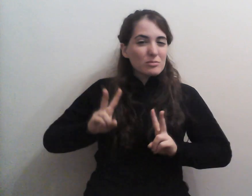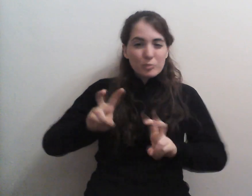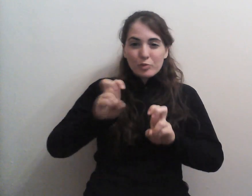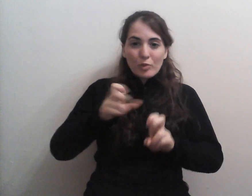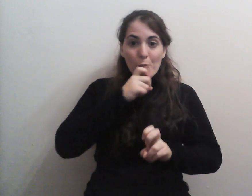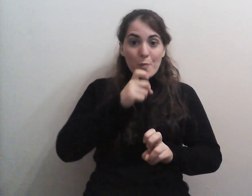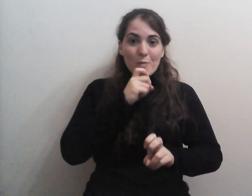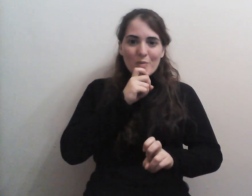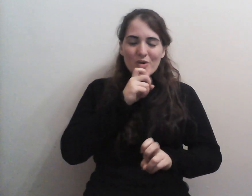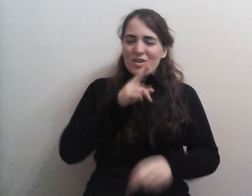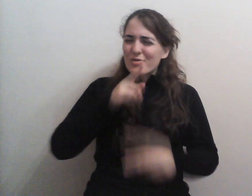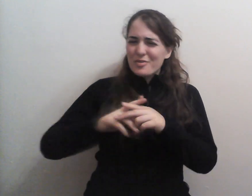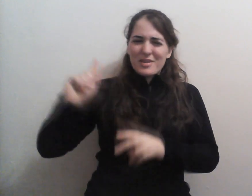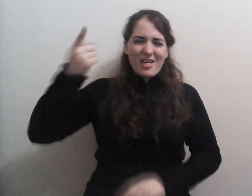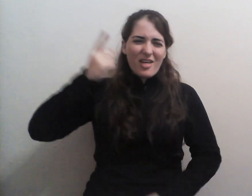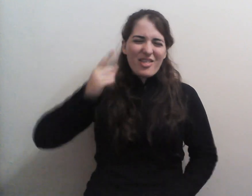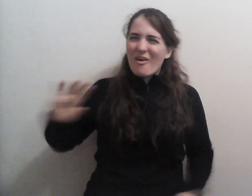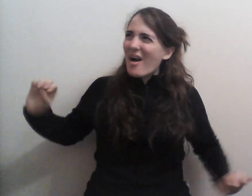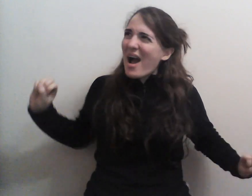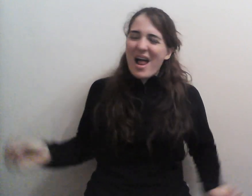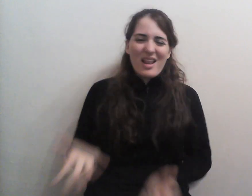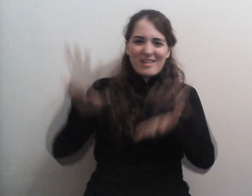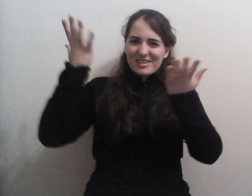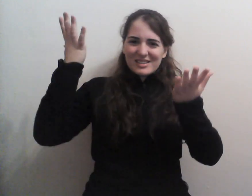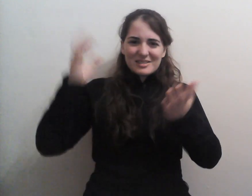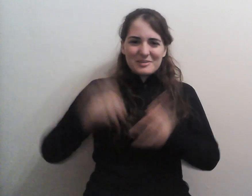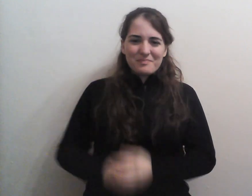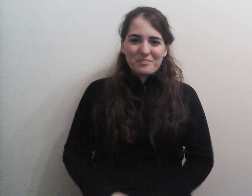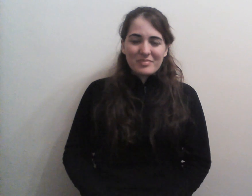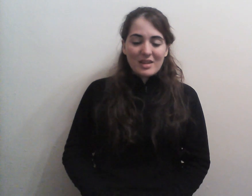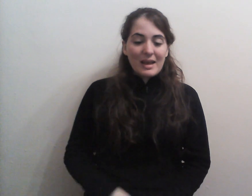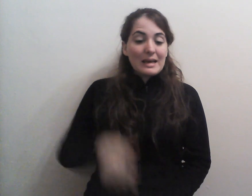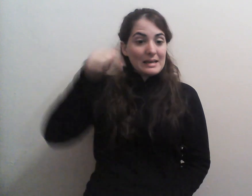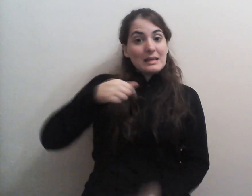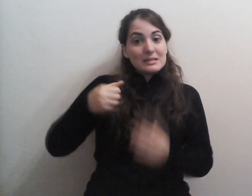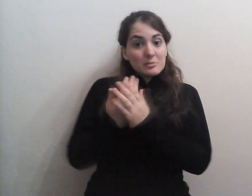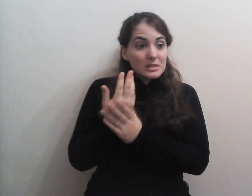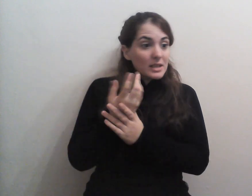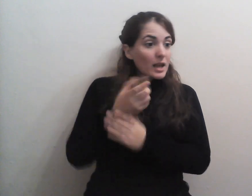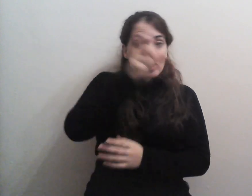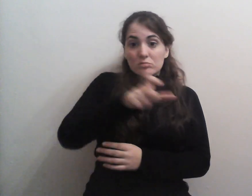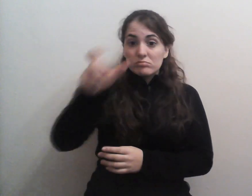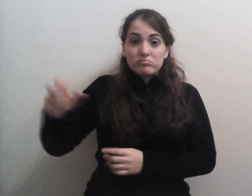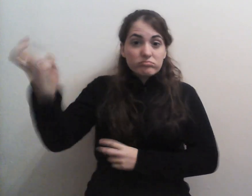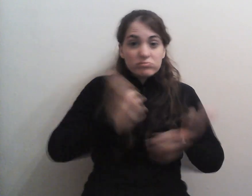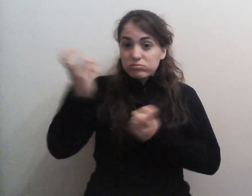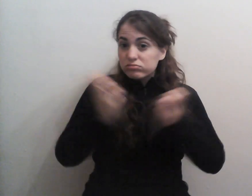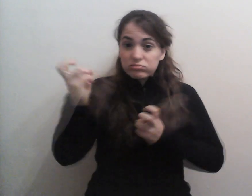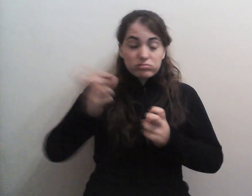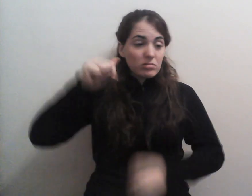Señor. Hemos entrado en el culto en esta mañana con el fin de alabar y exaltar el nombre de Dios. Pedro, a pesar de